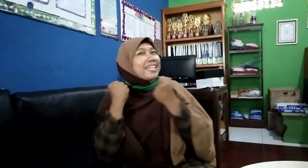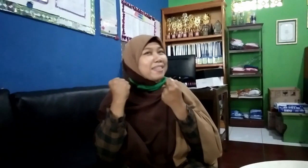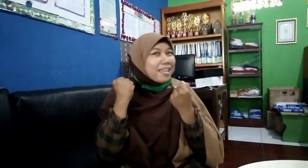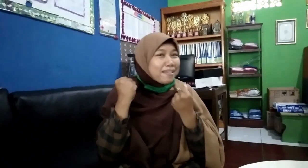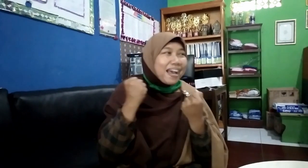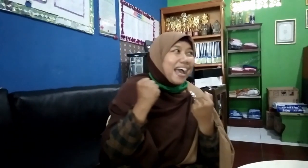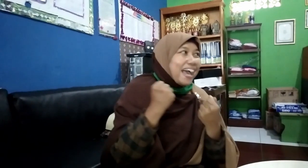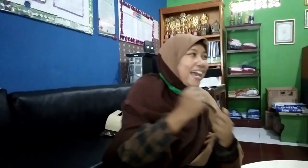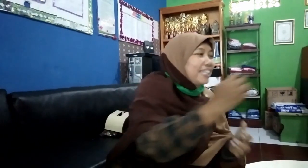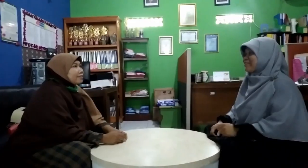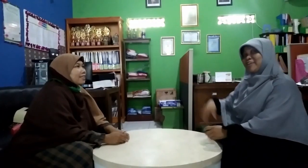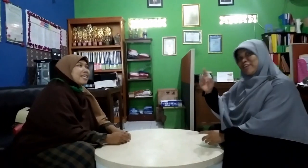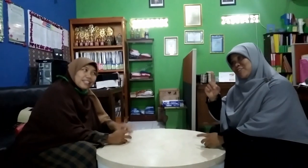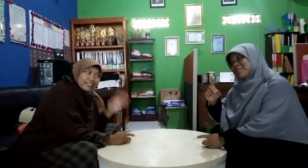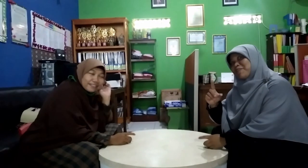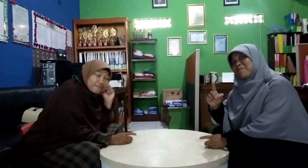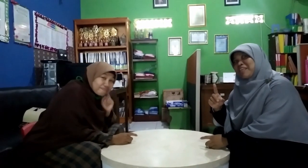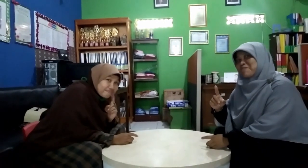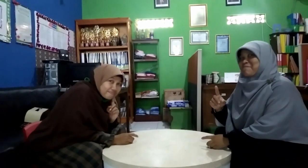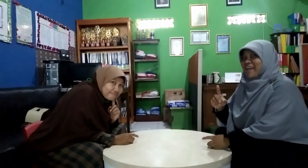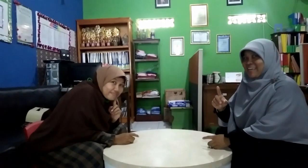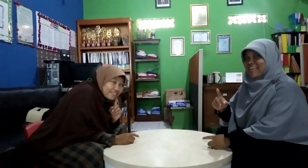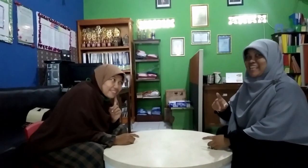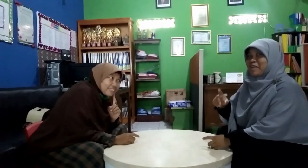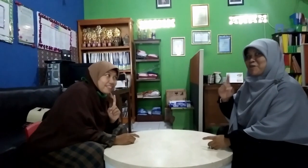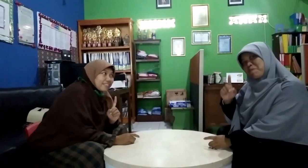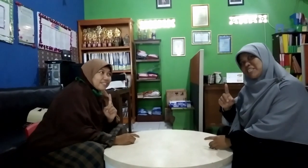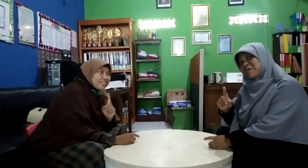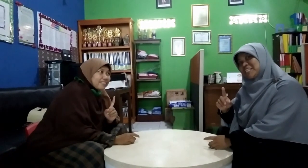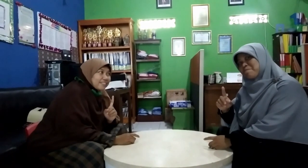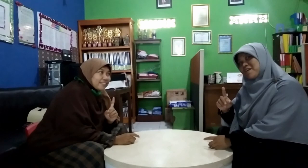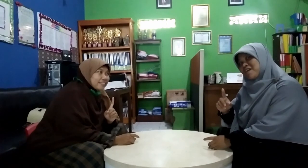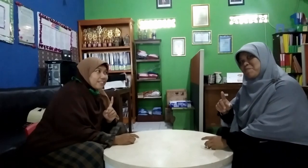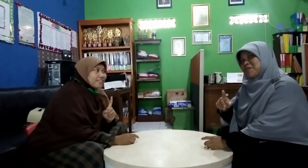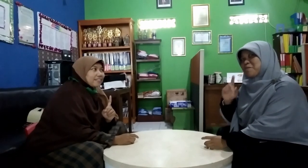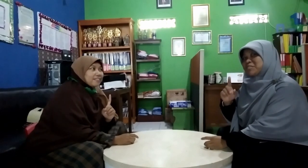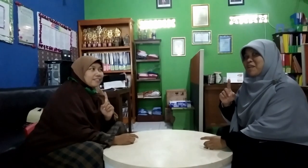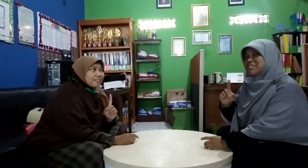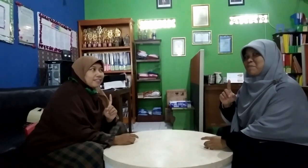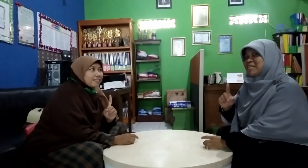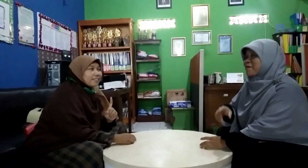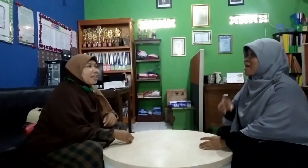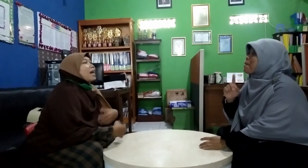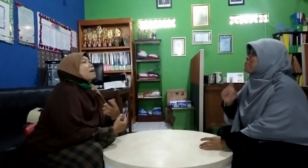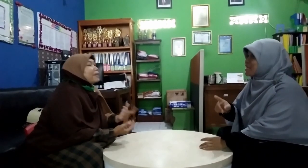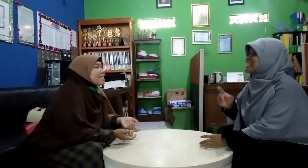ya teman-teman. Yuk, sebelum kita bermain, kita berdoa bersama-sama. Baca bersama bersama-sama.